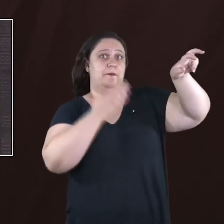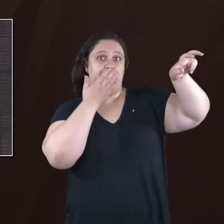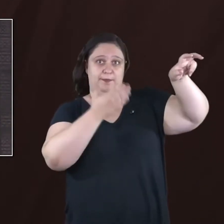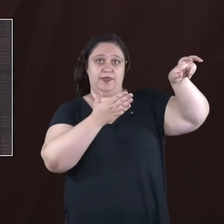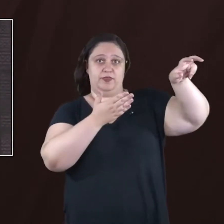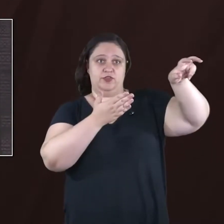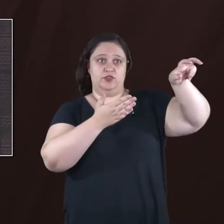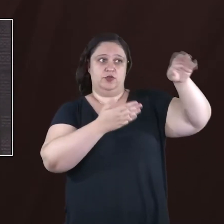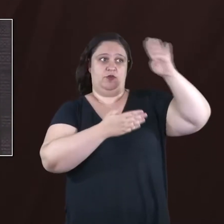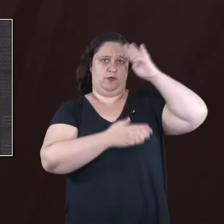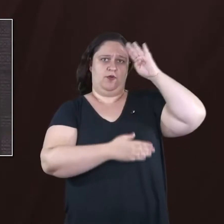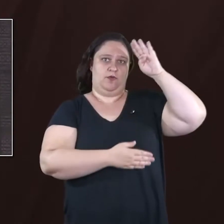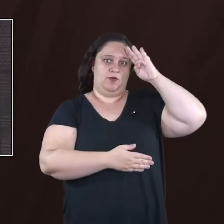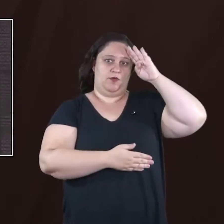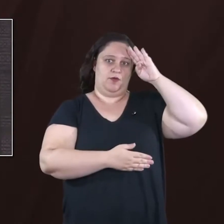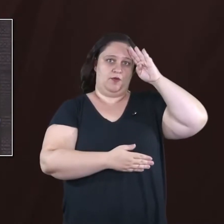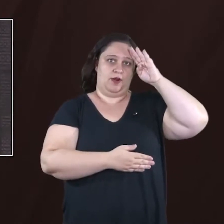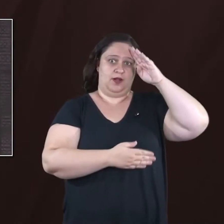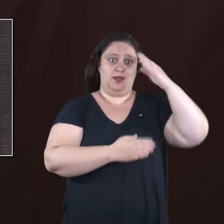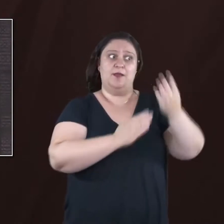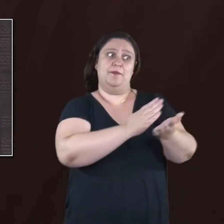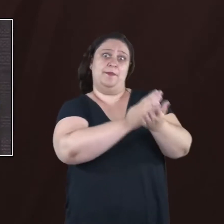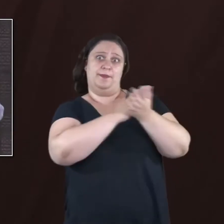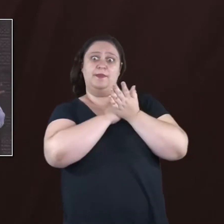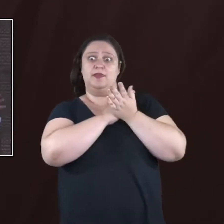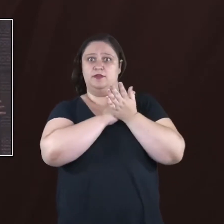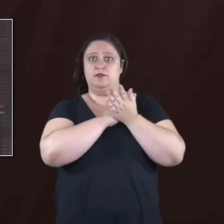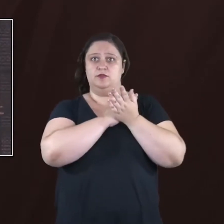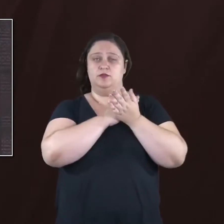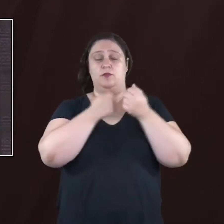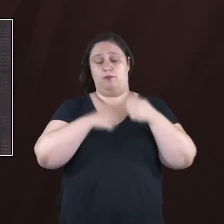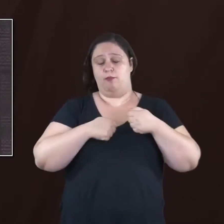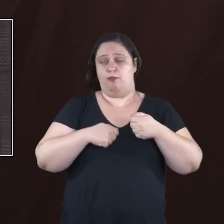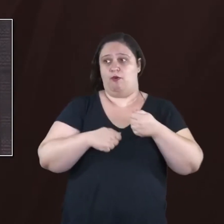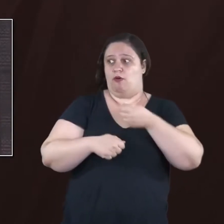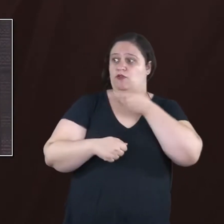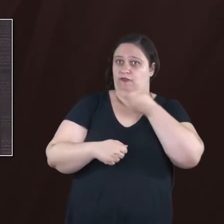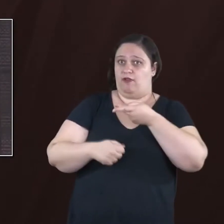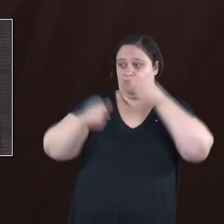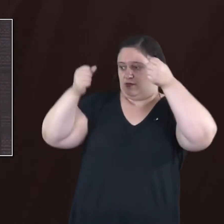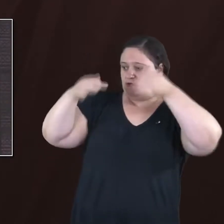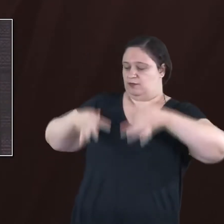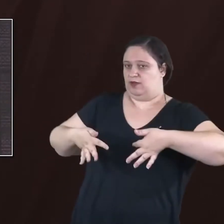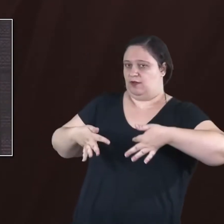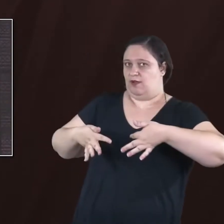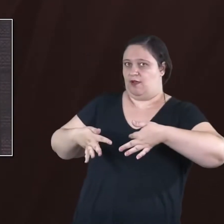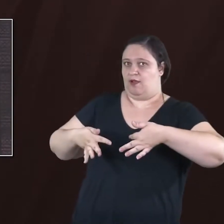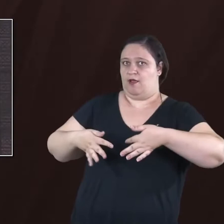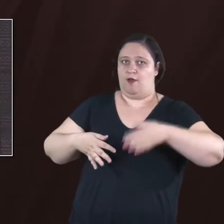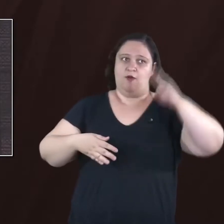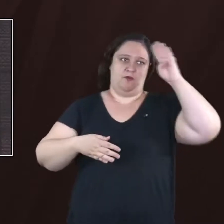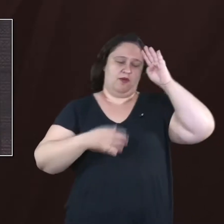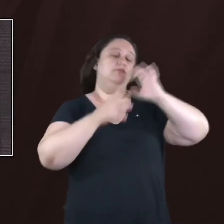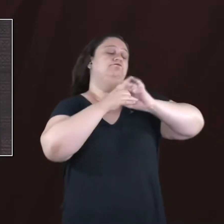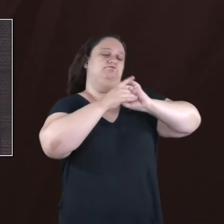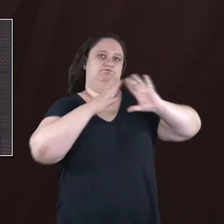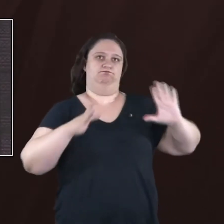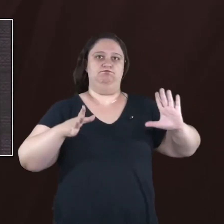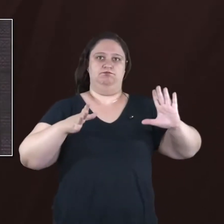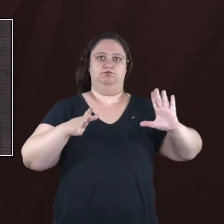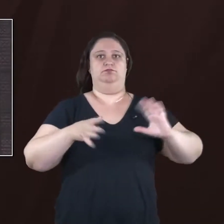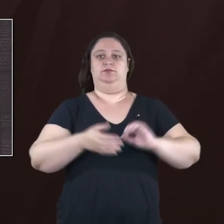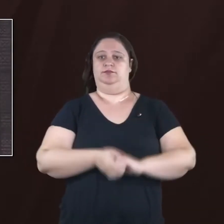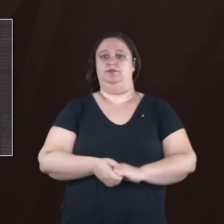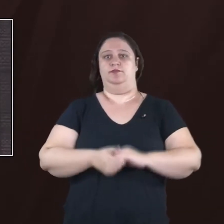comandante que ele fizesse sua defesa, ele pudesse falar com o público, e foi-lhe permitido falar, né? Aqui está